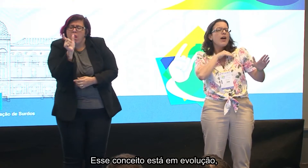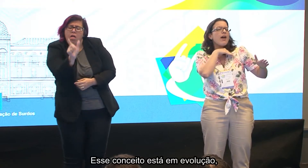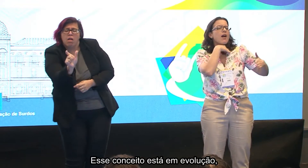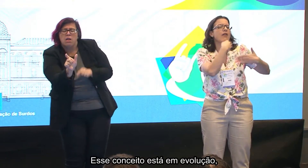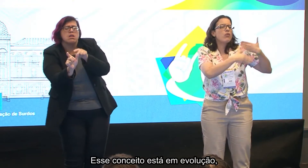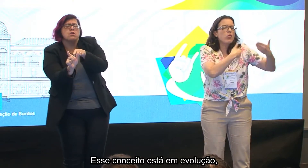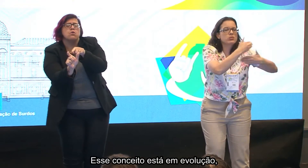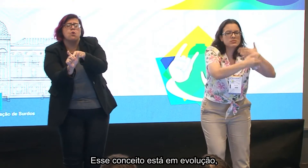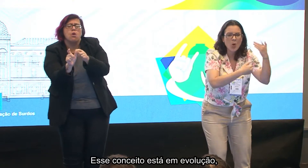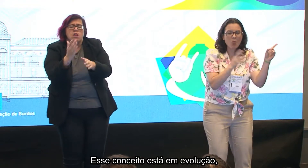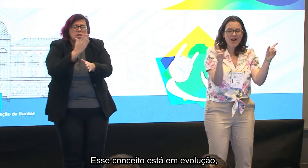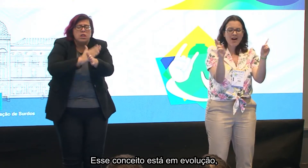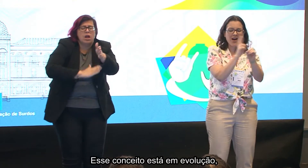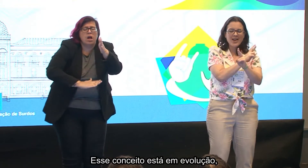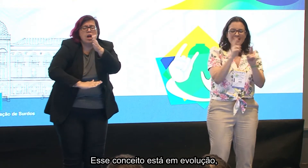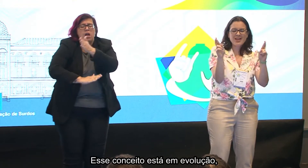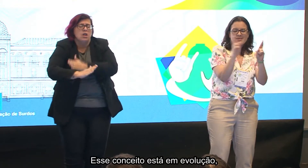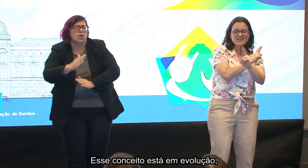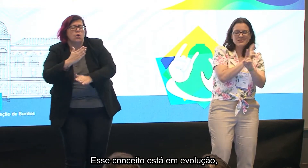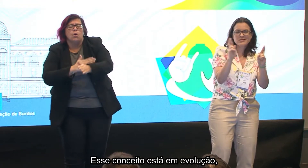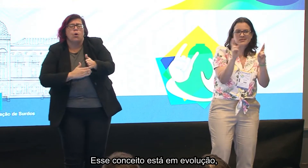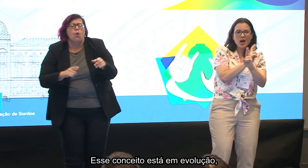E esse conceito, ele está em evolução.